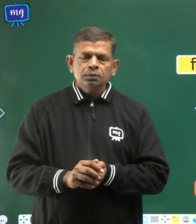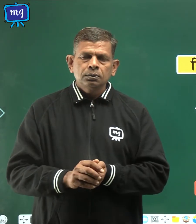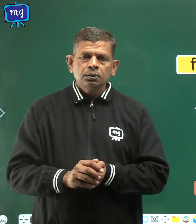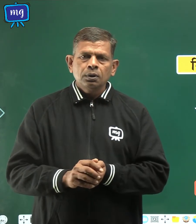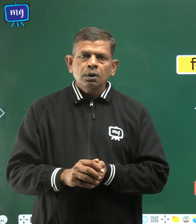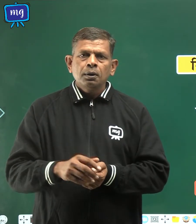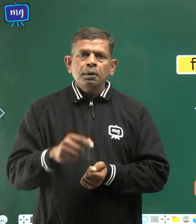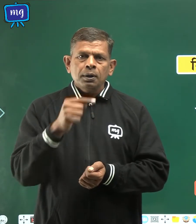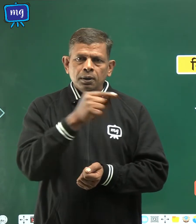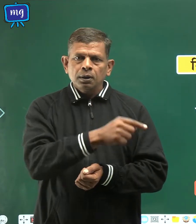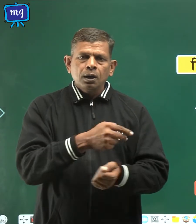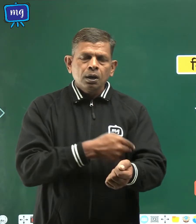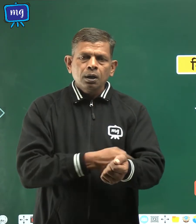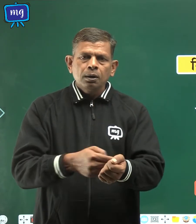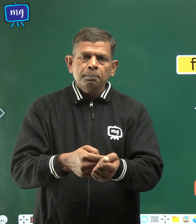मेरा नाम